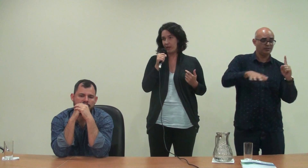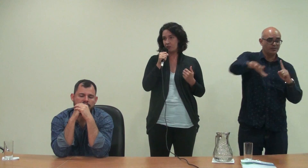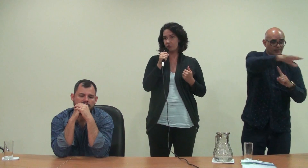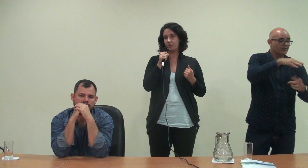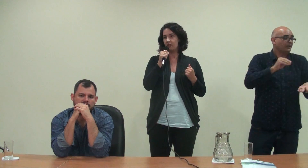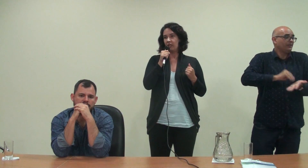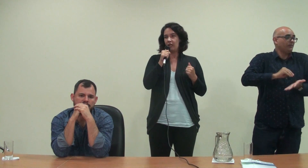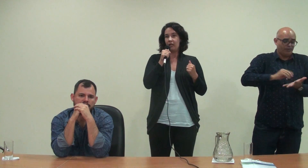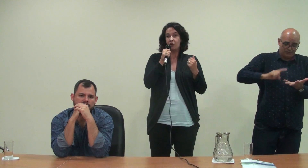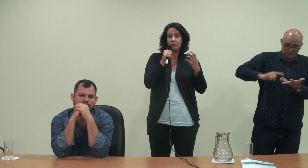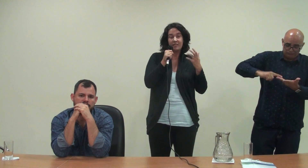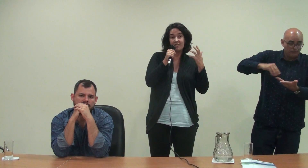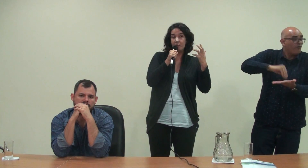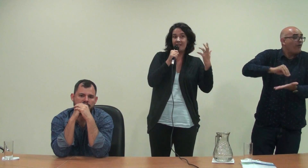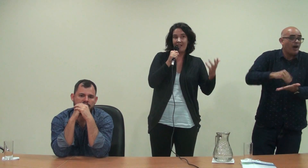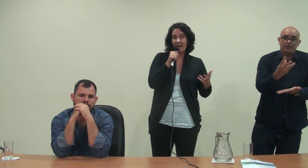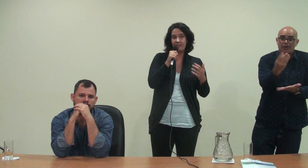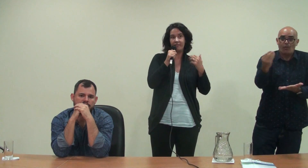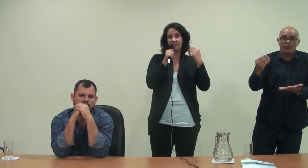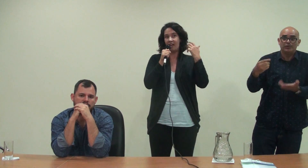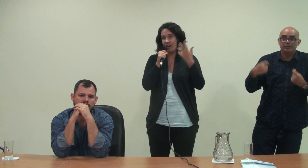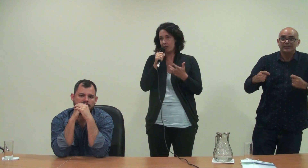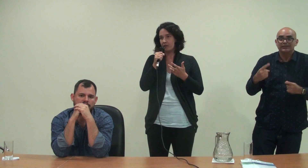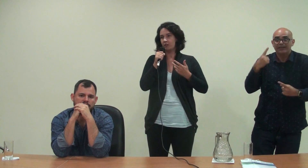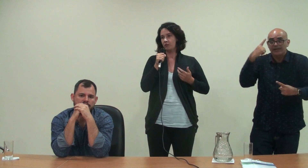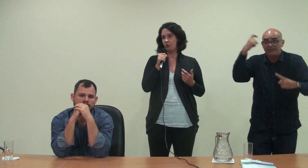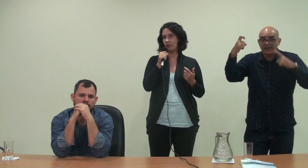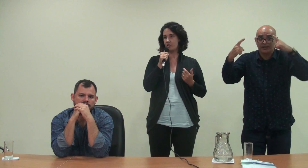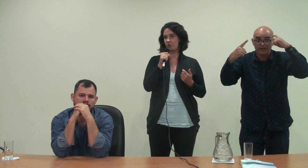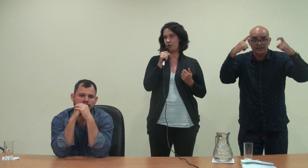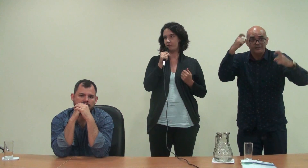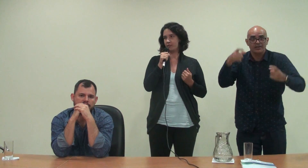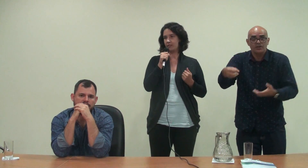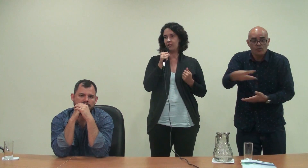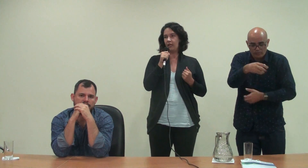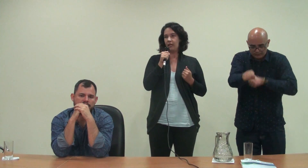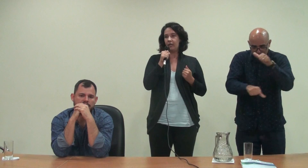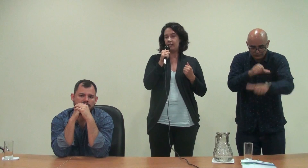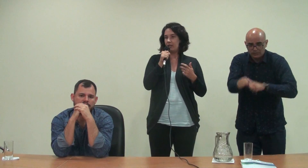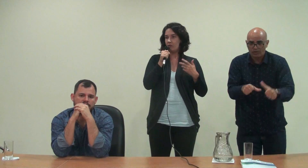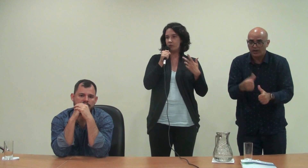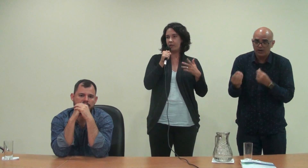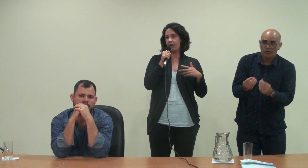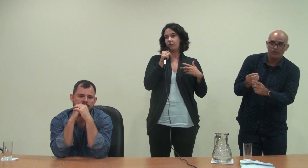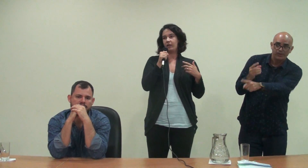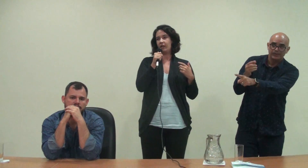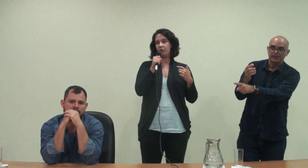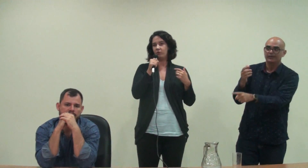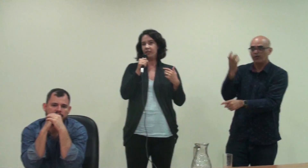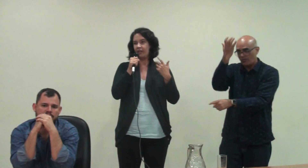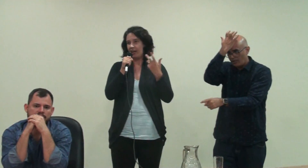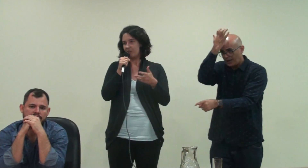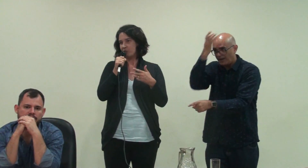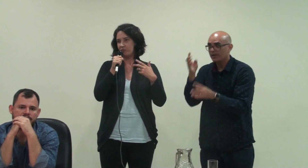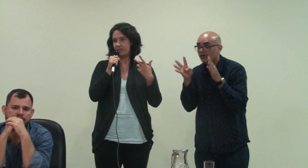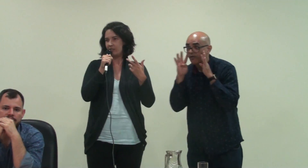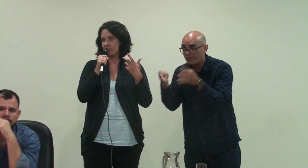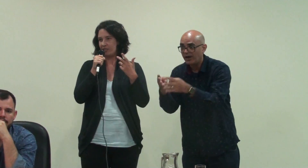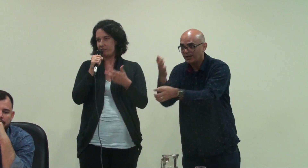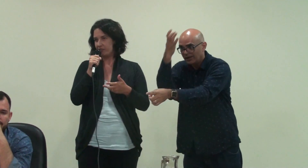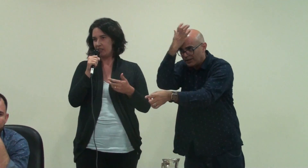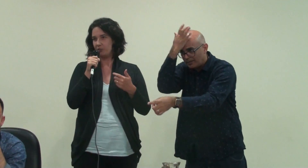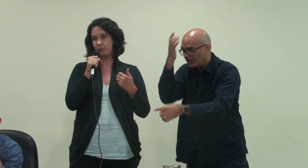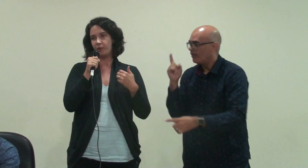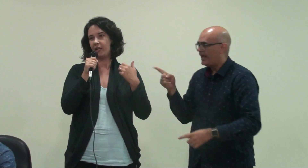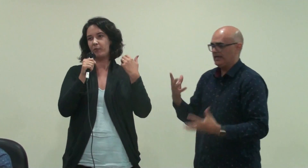muitos aspectos. E nós precisamos criar, inventar coisas novas. Então, Gabriel, eu encaro com você